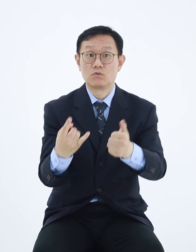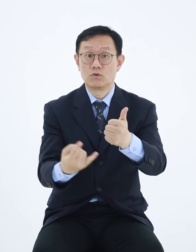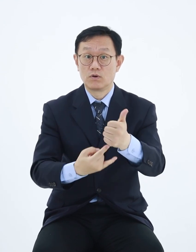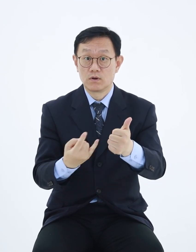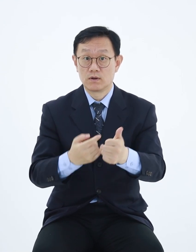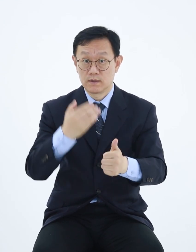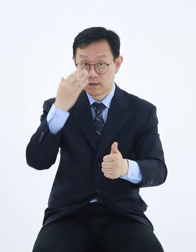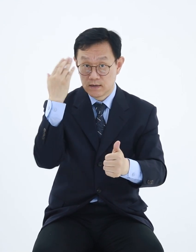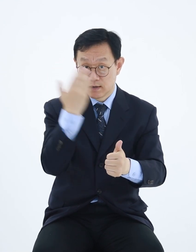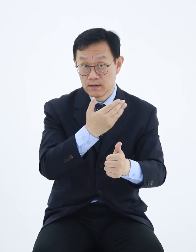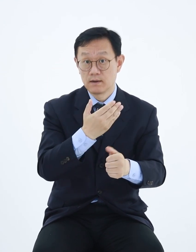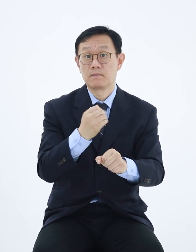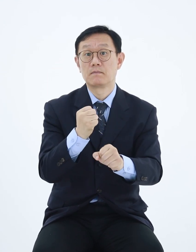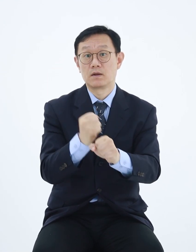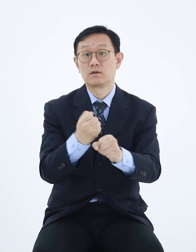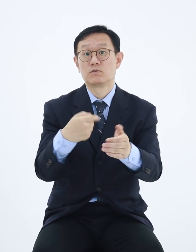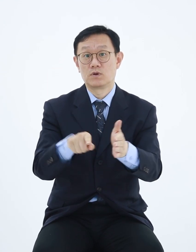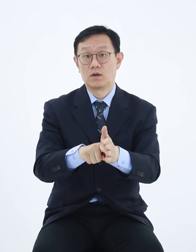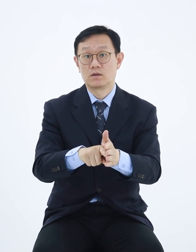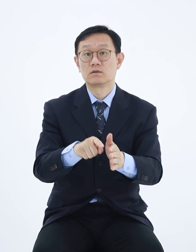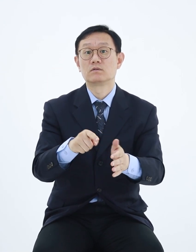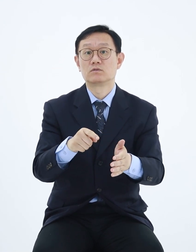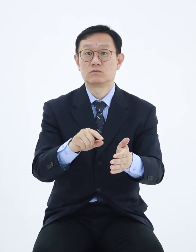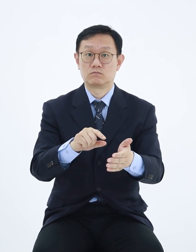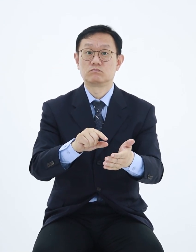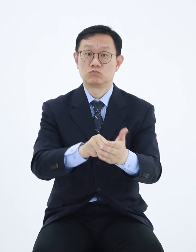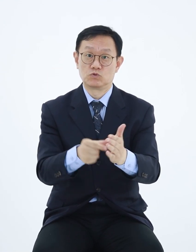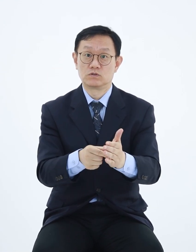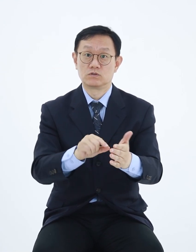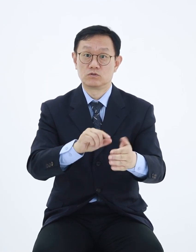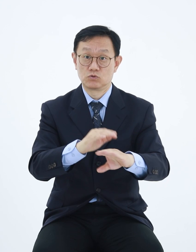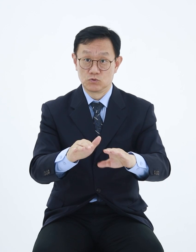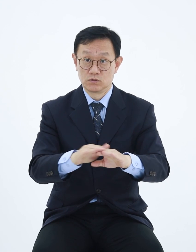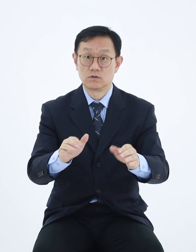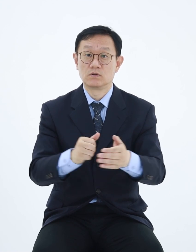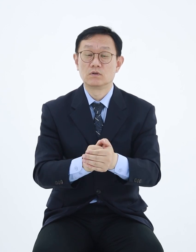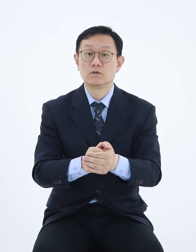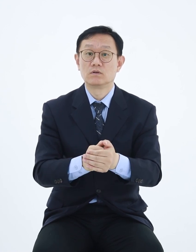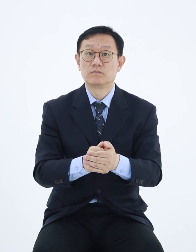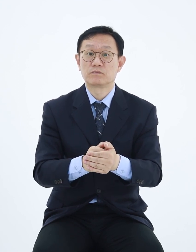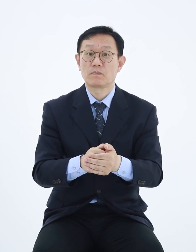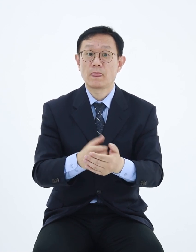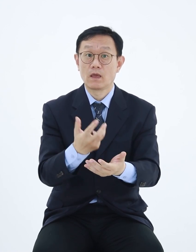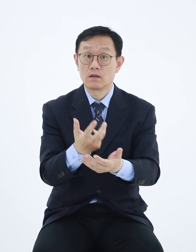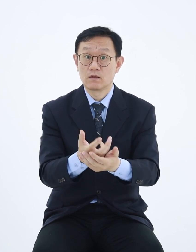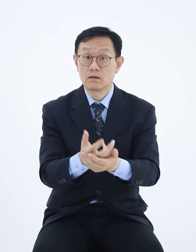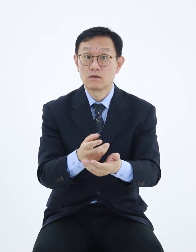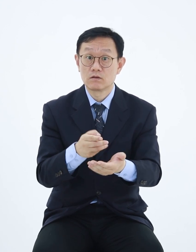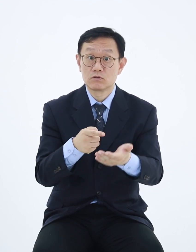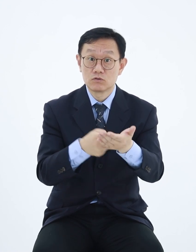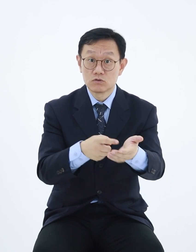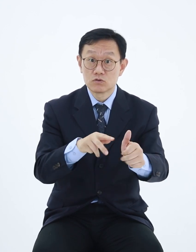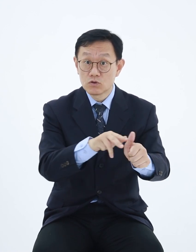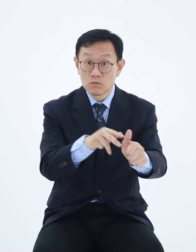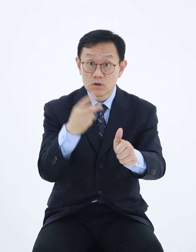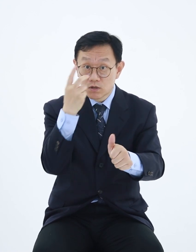투명성을 보장하기 위한 조치입니다. 위원회는 당사국으로부터 접수한 보고서와 정보에 대한 심사를 기초로 제안